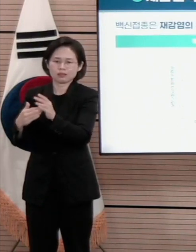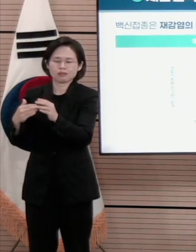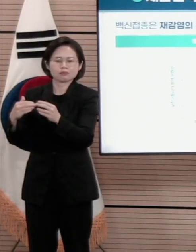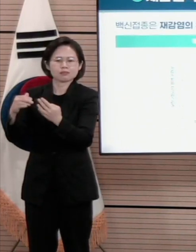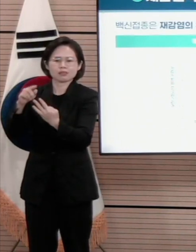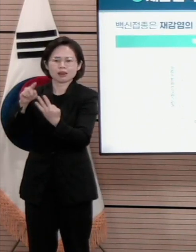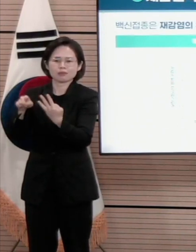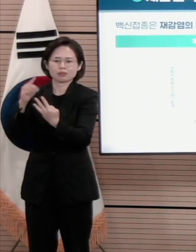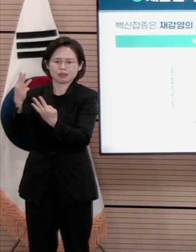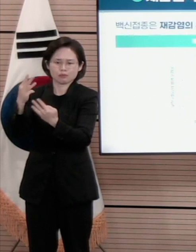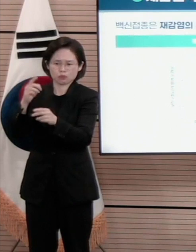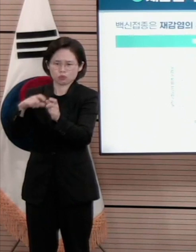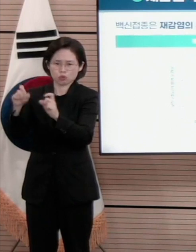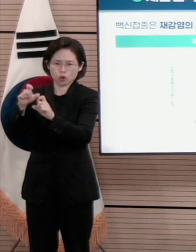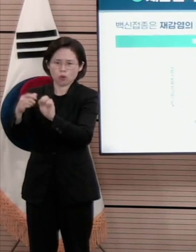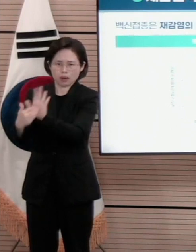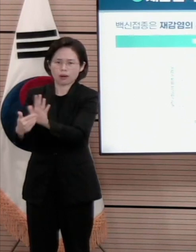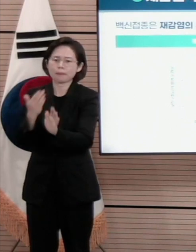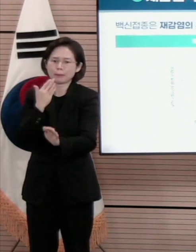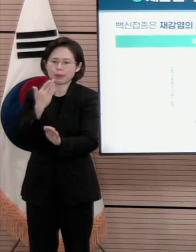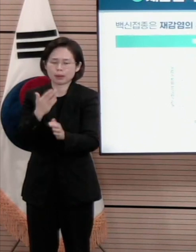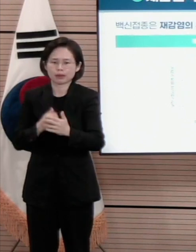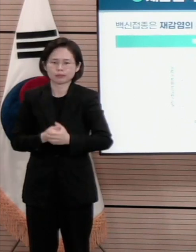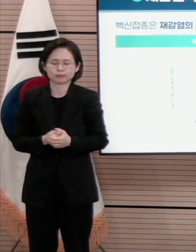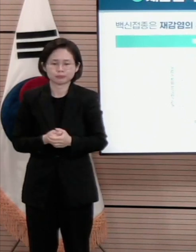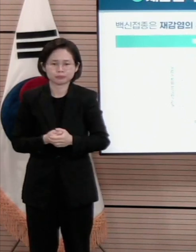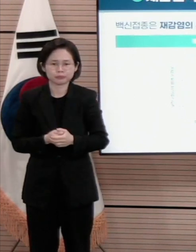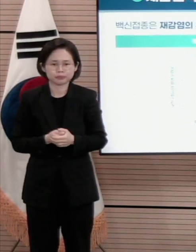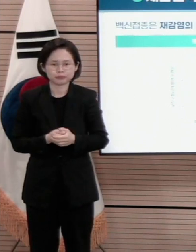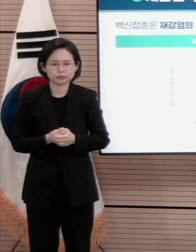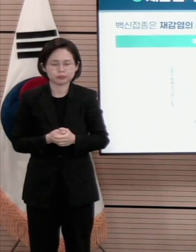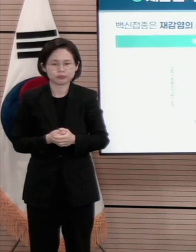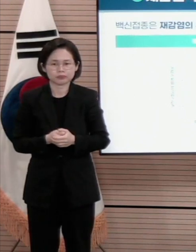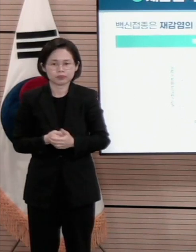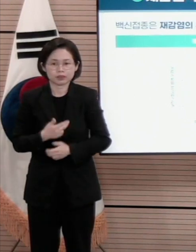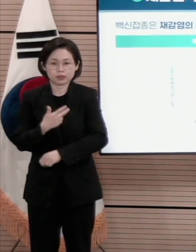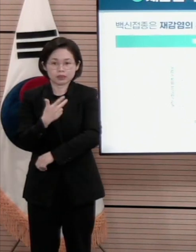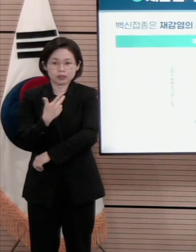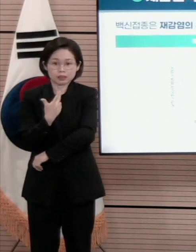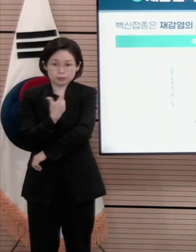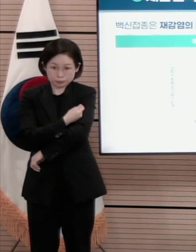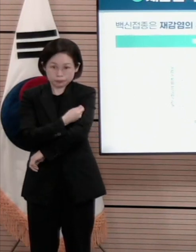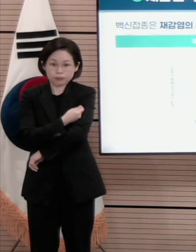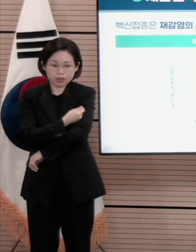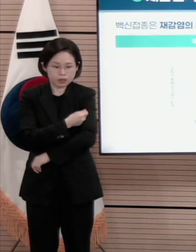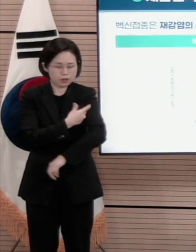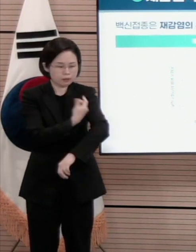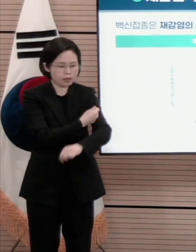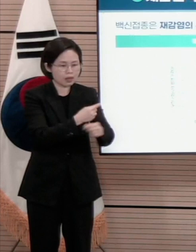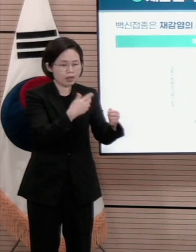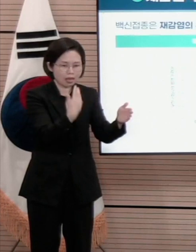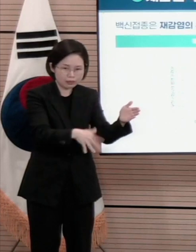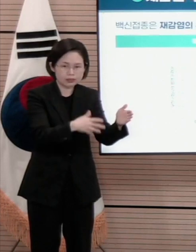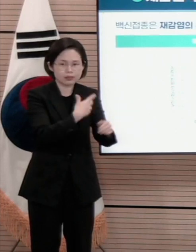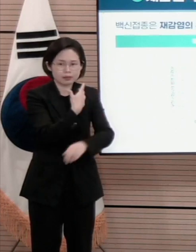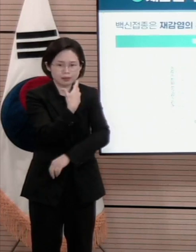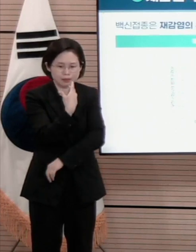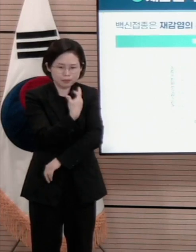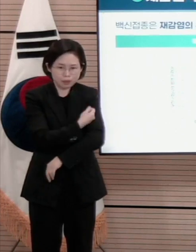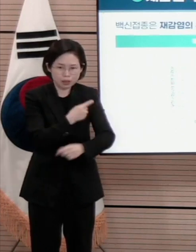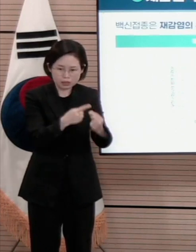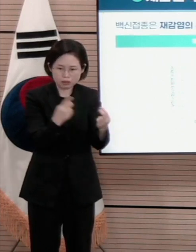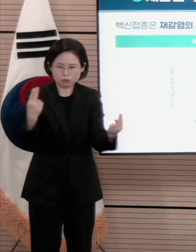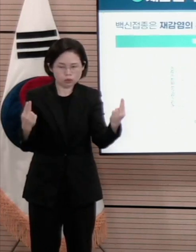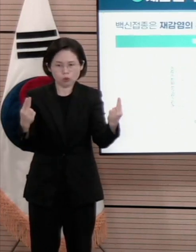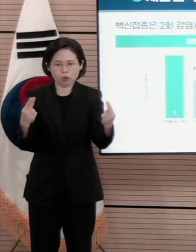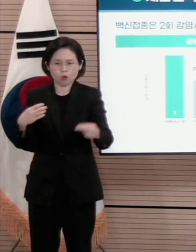있겠습니다. 그래서 예방접종을 하면 미접종에 비해서 재감염의 위험을 낮춘다는 것을 보여주시는